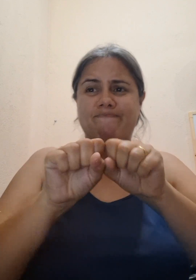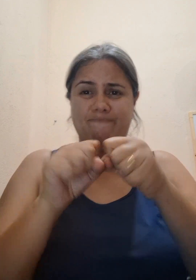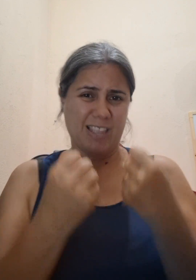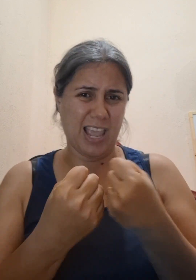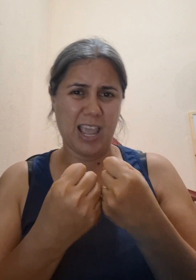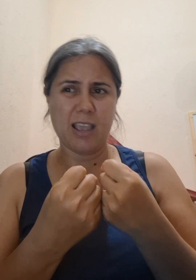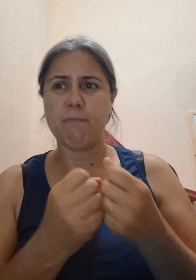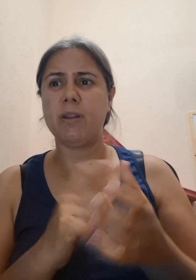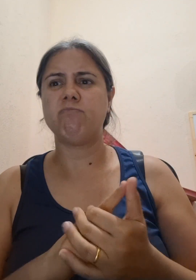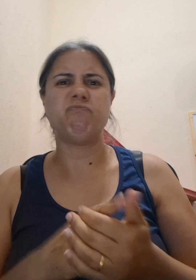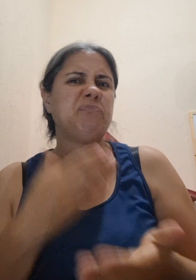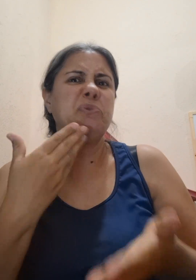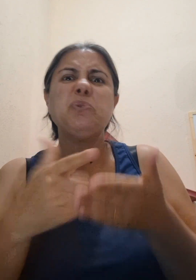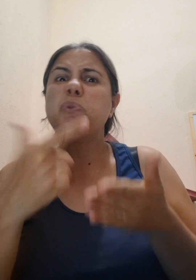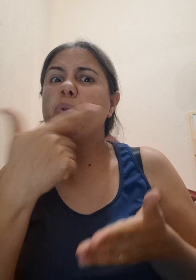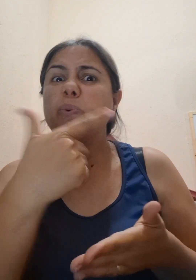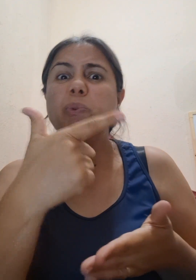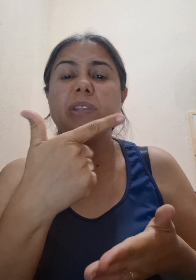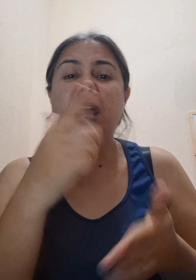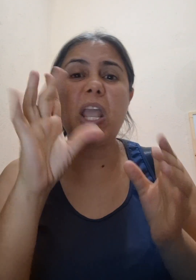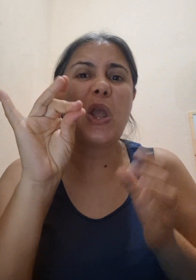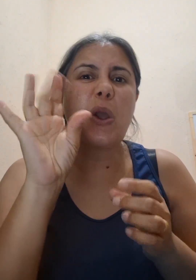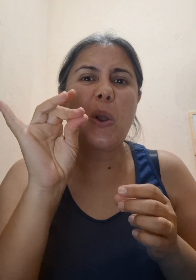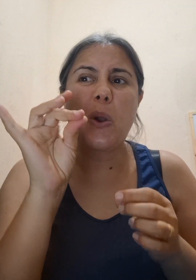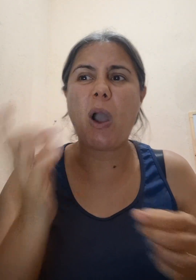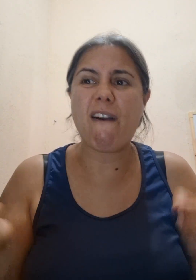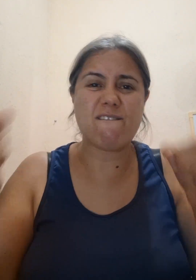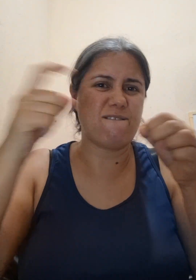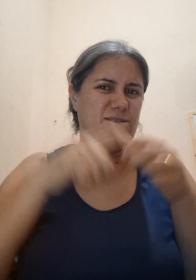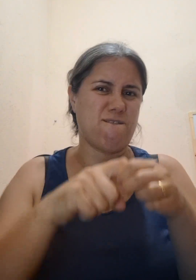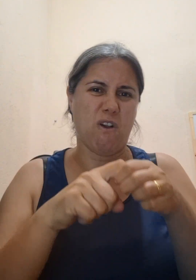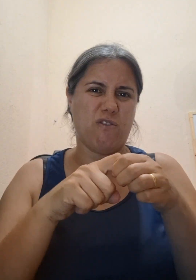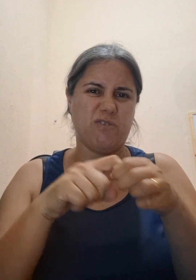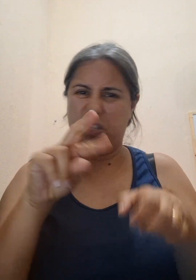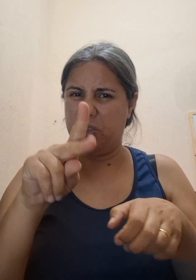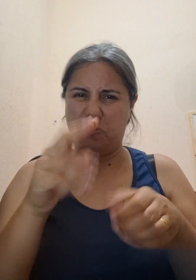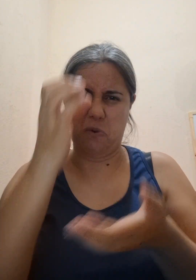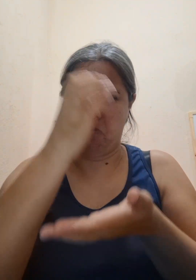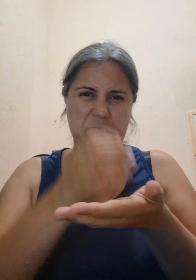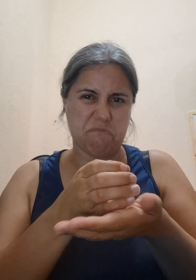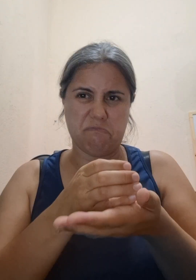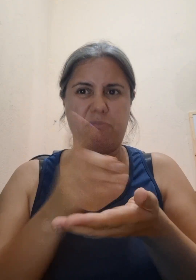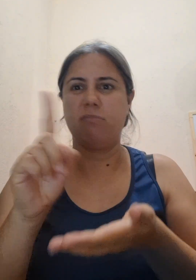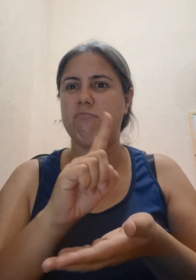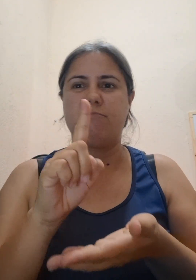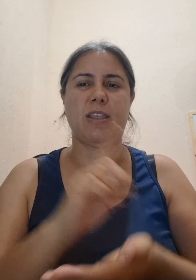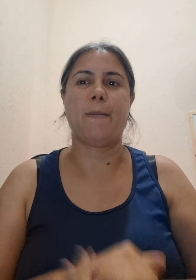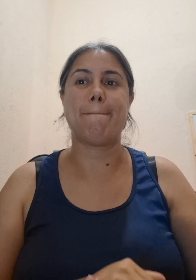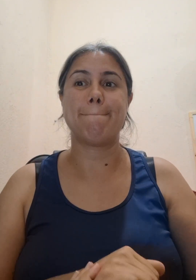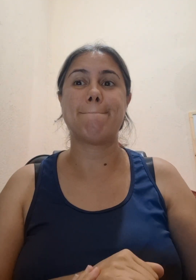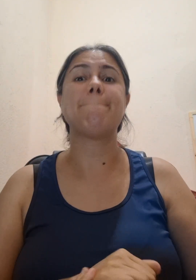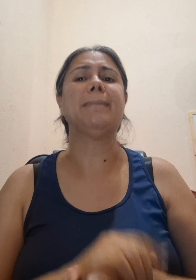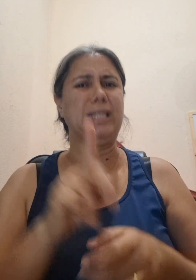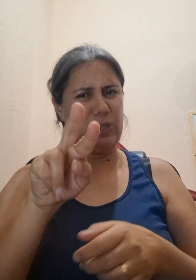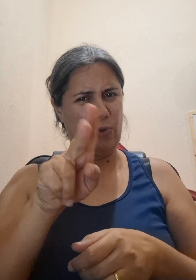cair, ele quebra. Não tem cola que volta a ser igual ao copo de novo,